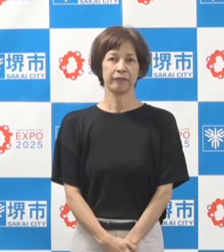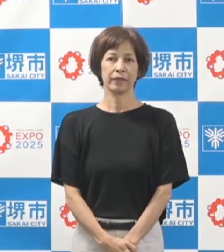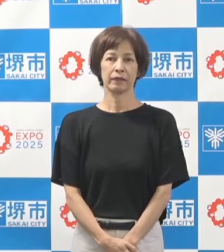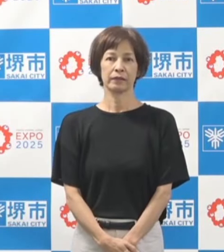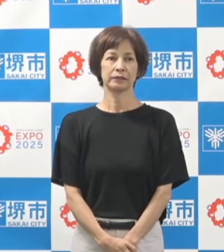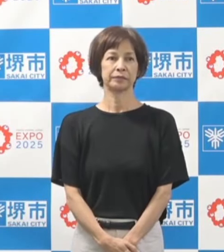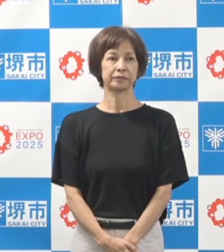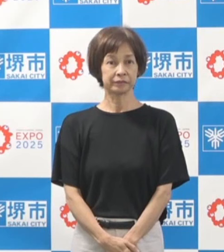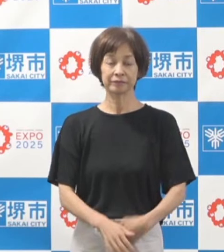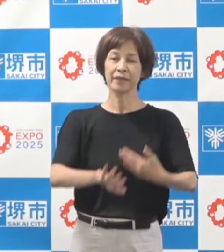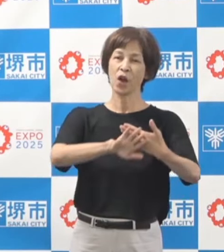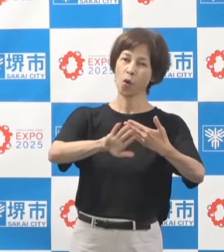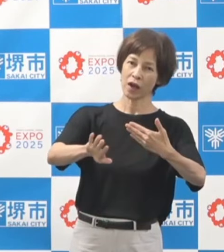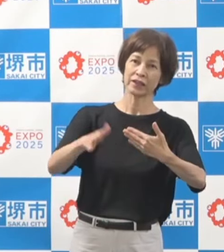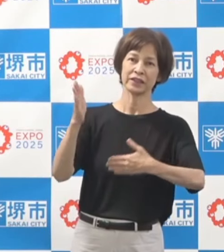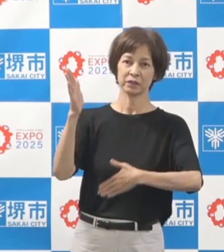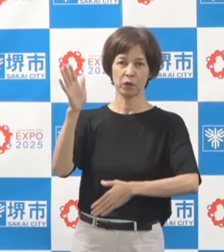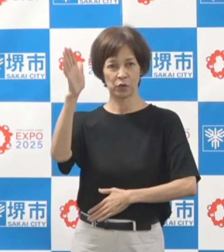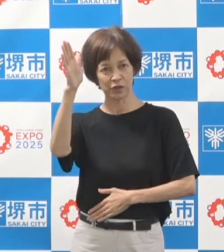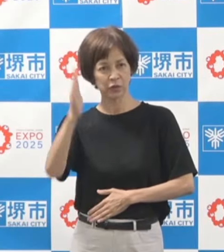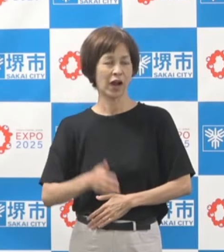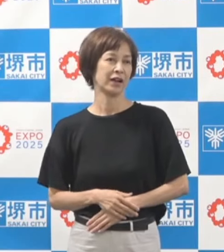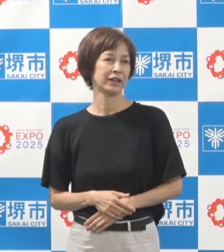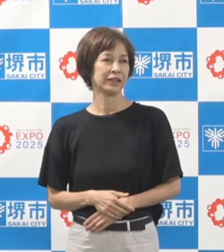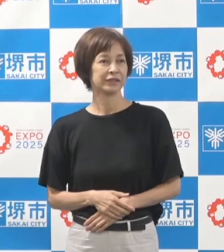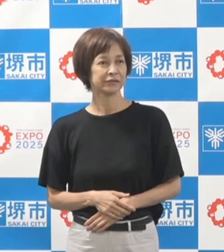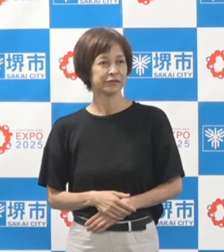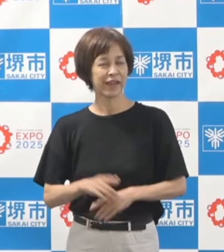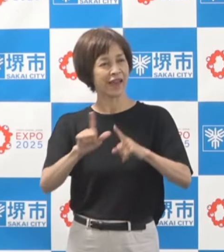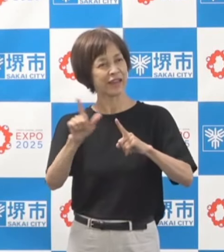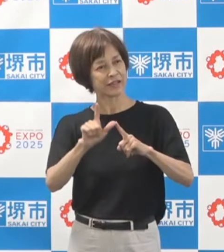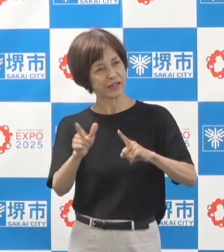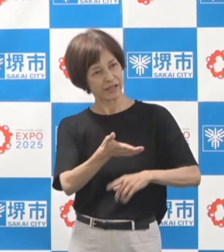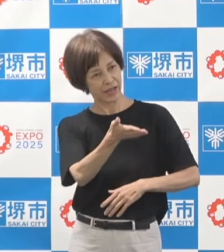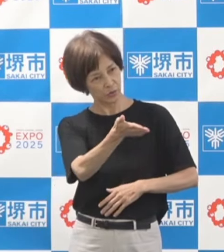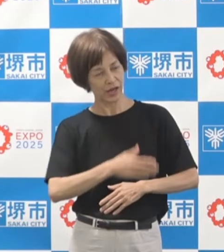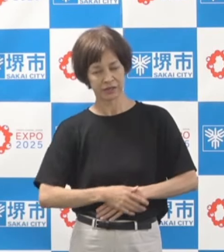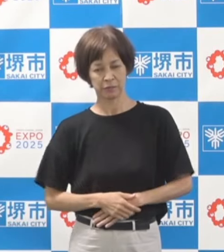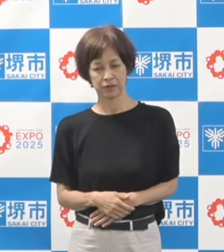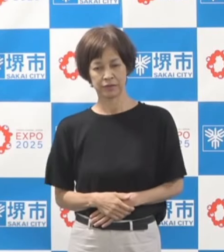はい、それでは他にご質問いかがでしょうか。 NHK さんどうぞ。